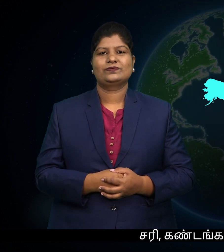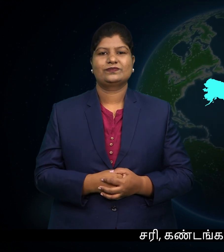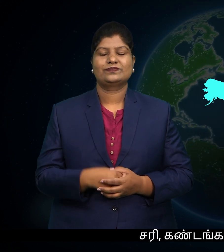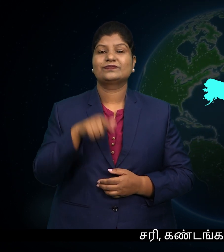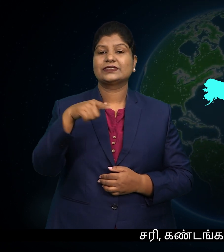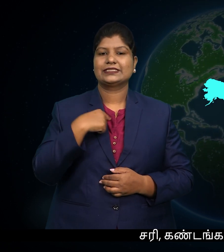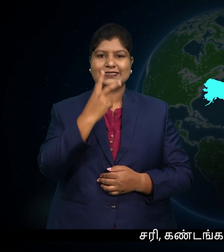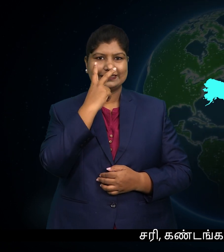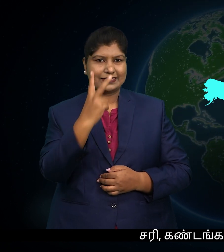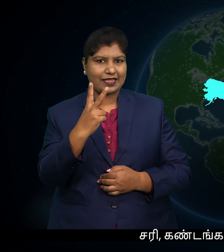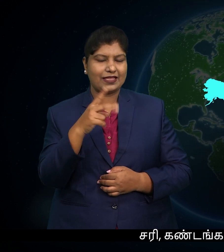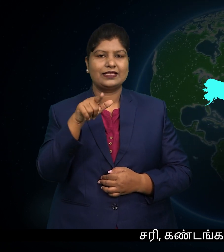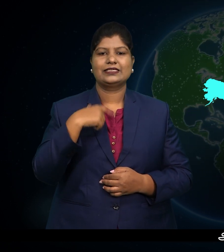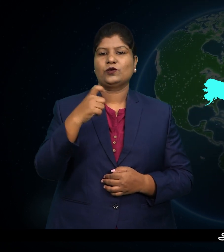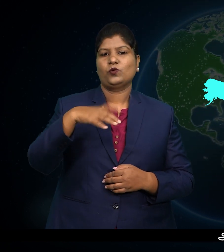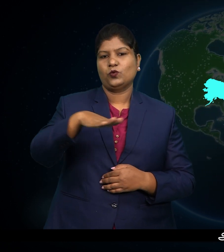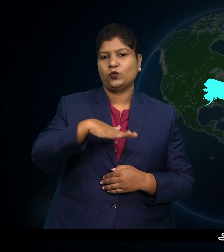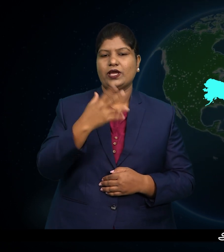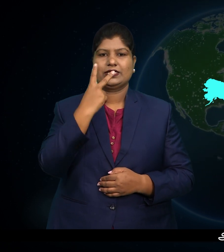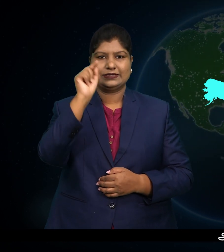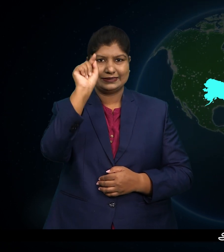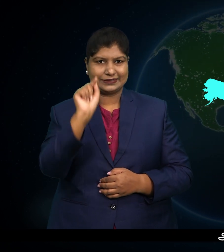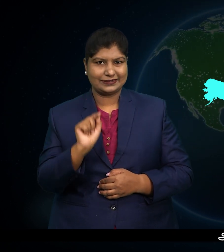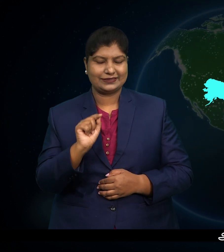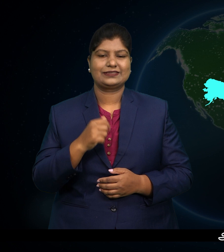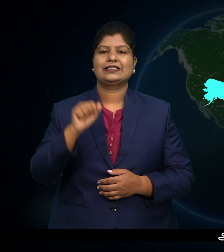கண்டங்கள் என்னவென்று பார்ப்போம். அவை